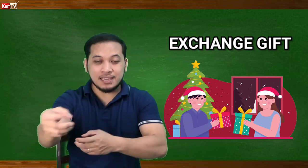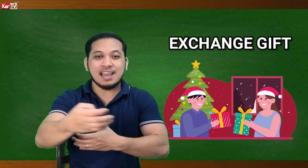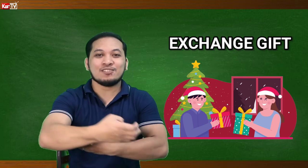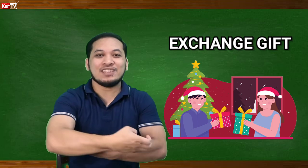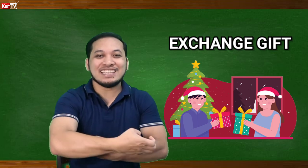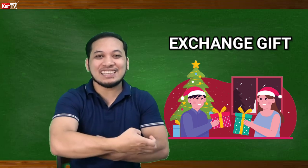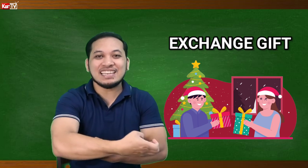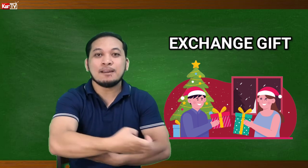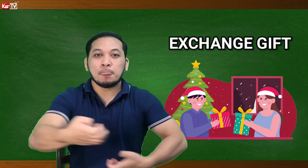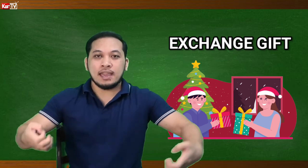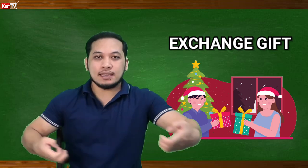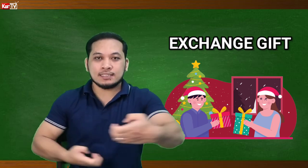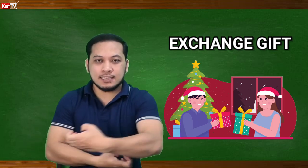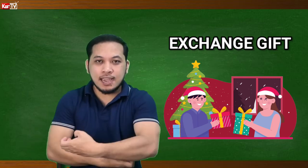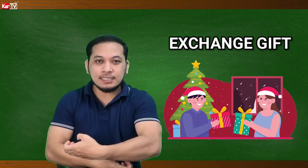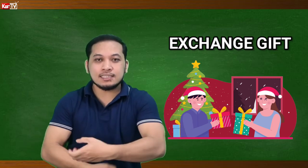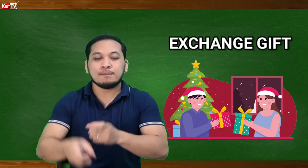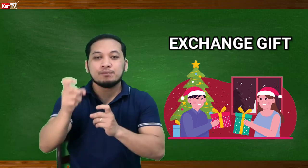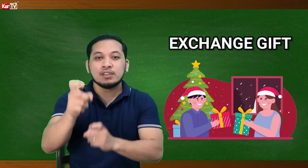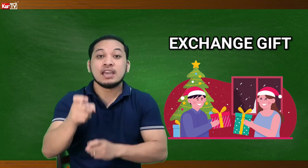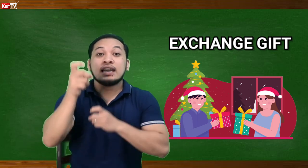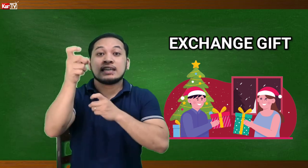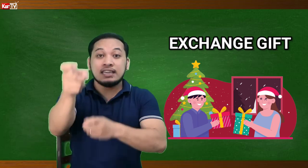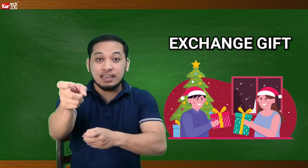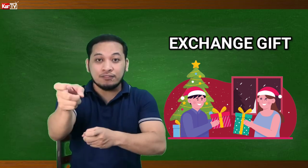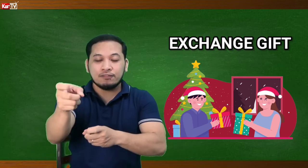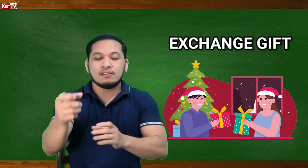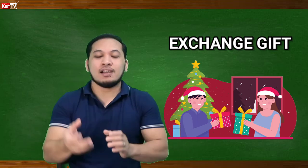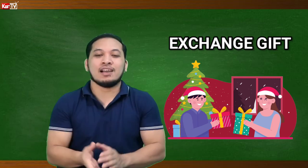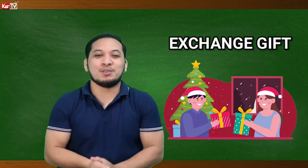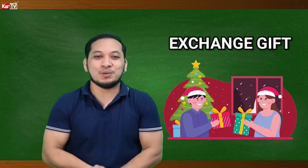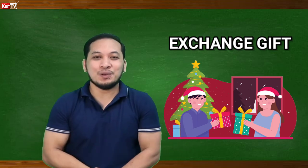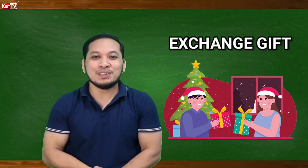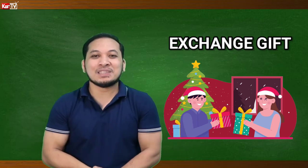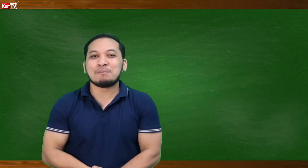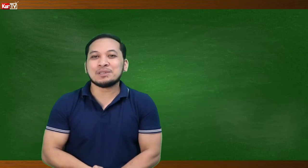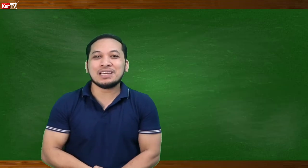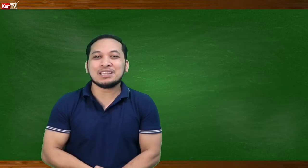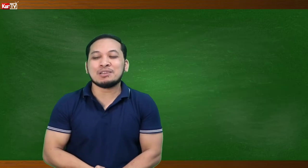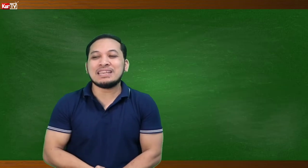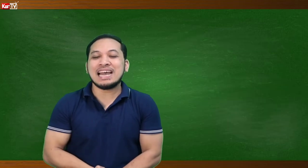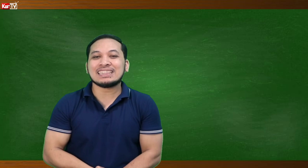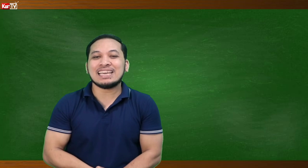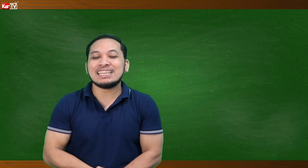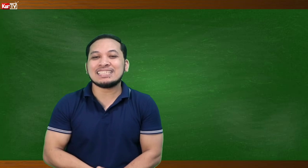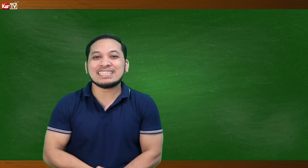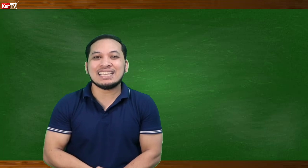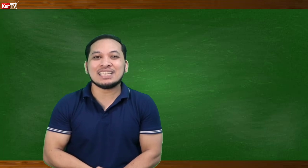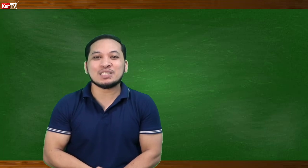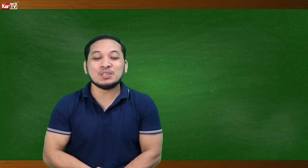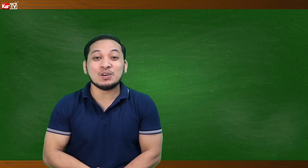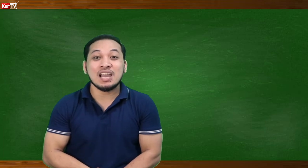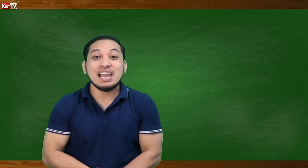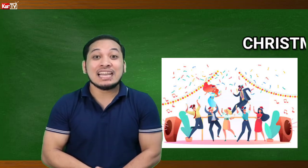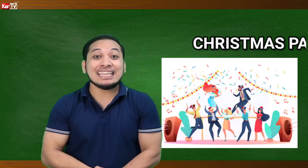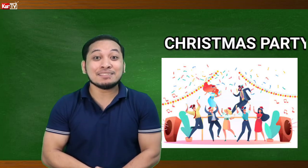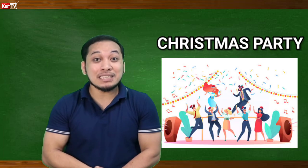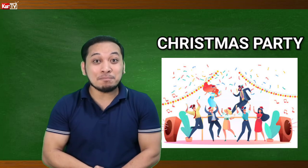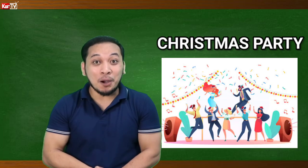Ayan, ulitin natin. Exchange, gift. Ayun, tapos ganito naman natin isisenyas yung Christmas